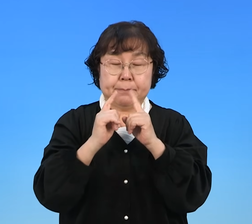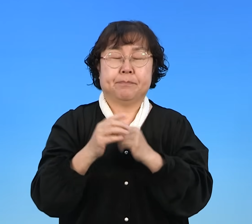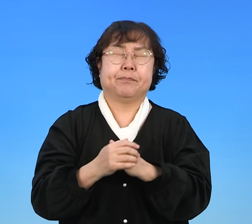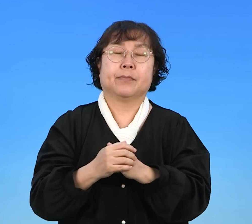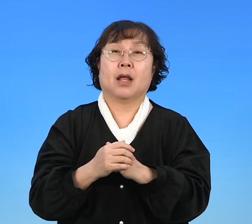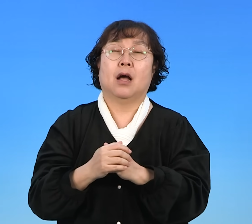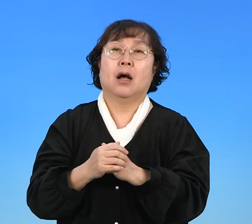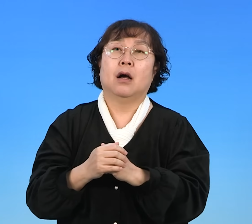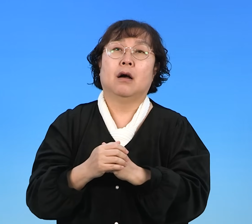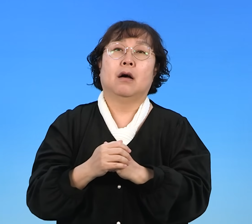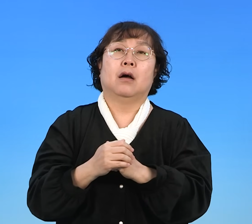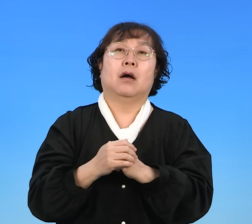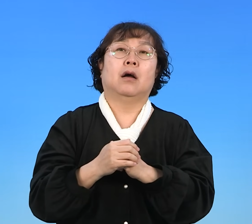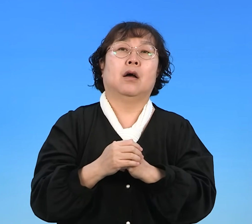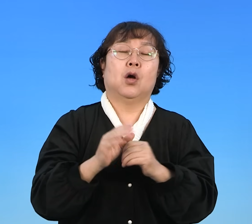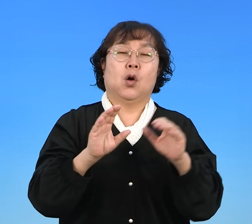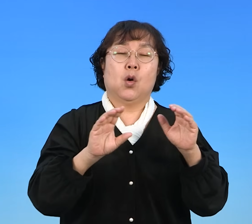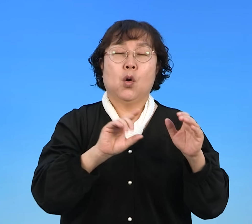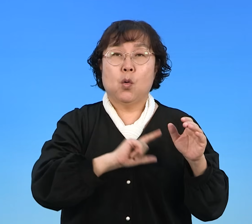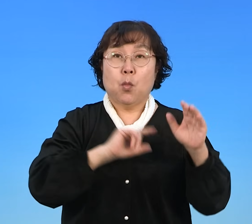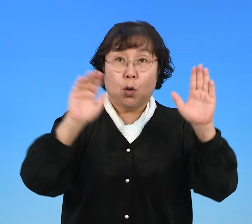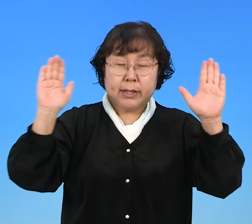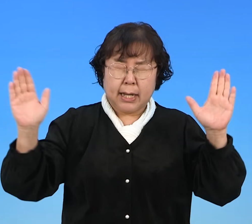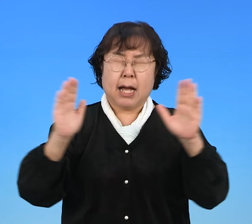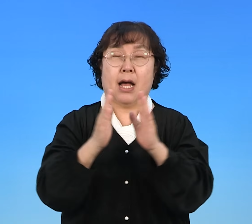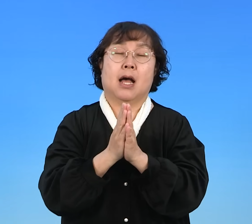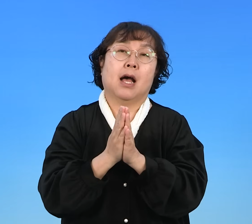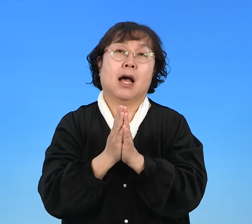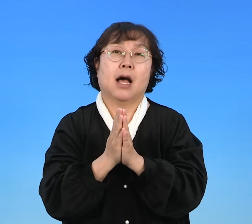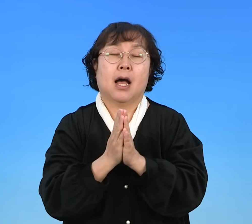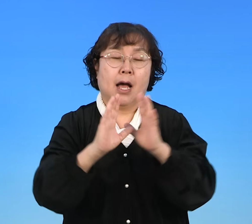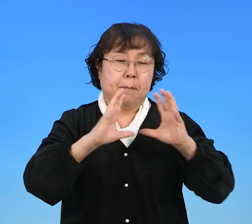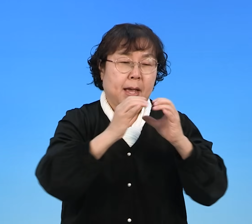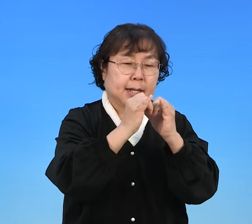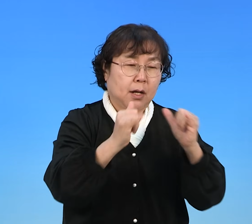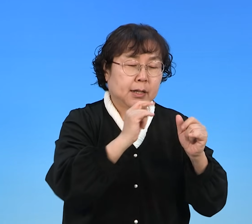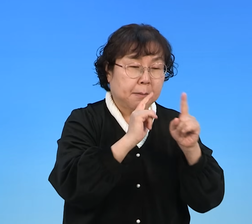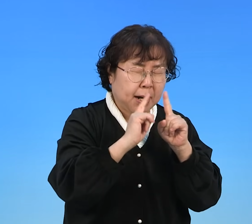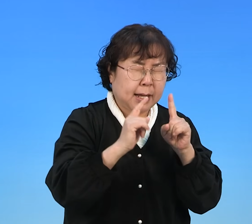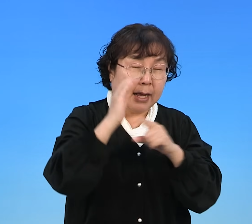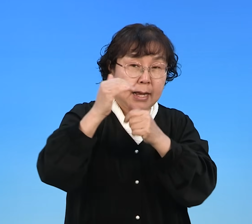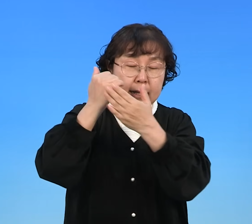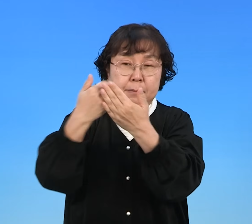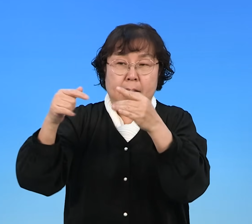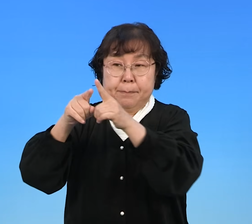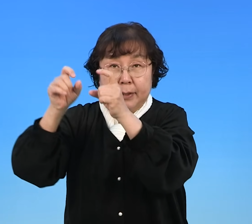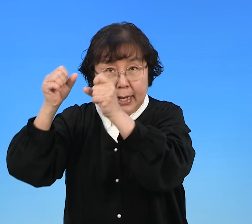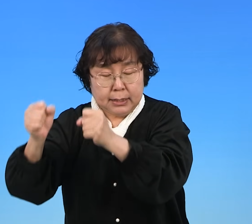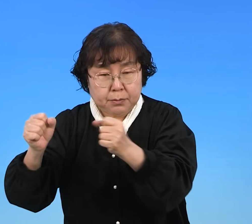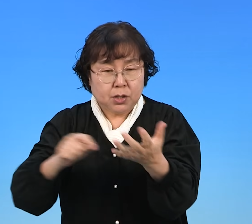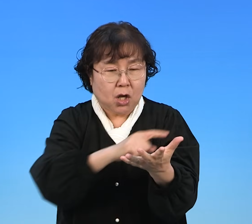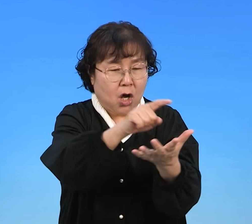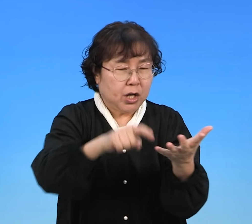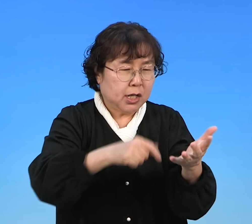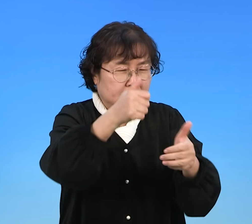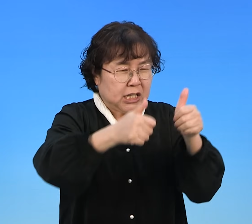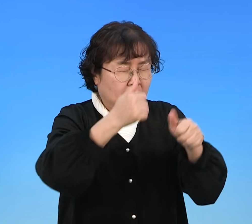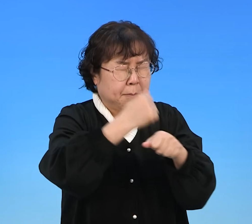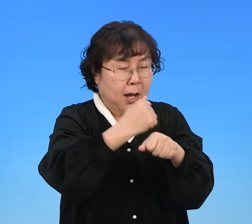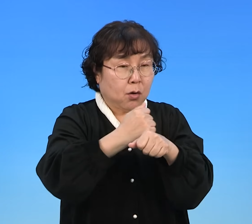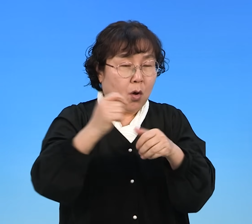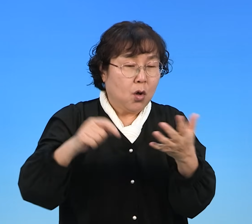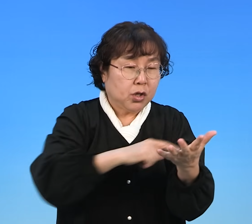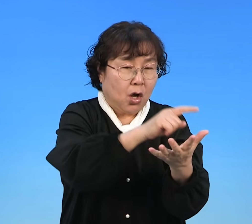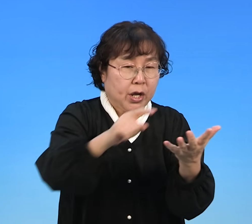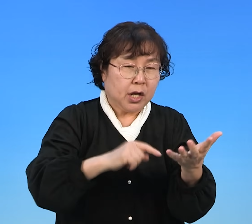모세가 이런 말을 해요. 모세가 백성에게 이르되 두려워하지 말라. 하나님이 임하시면 너희를 시험하고